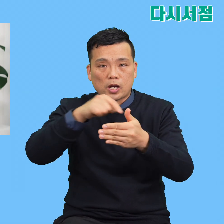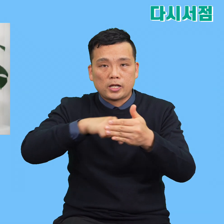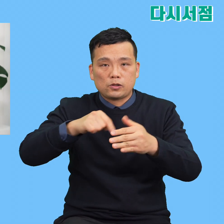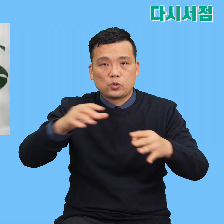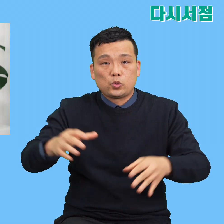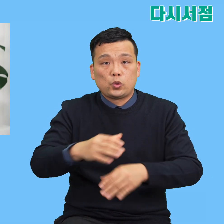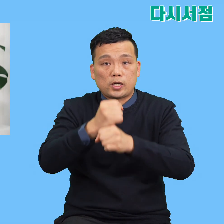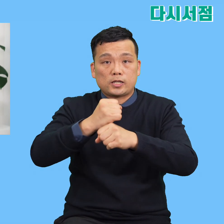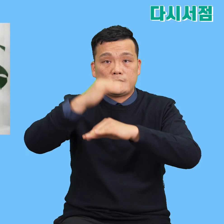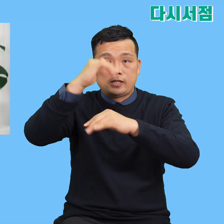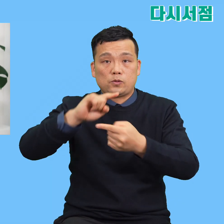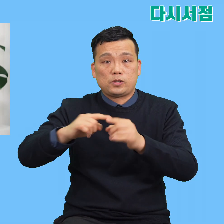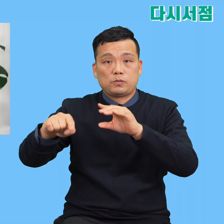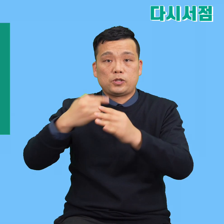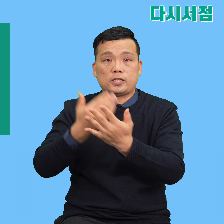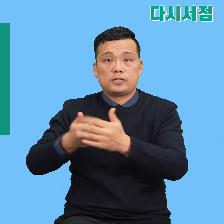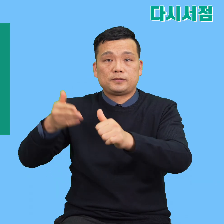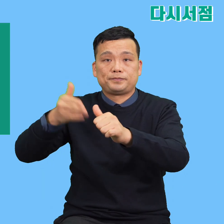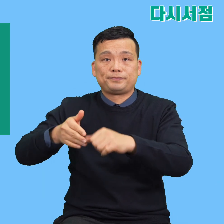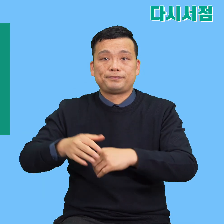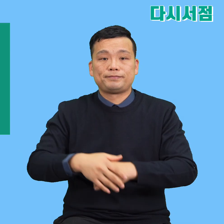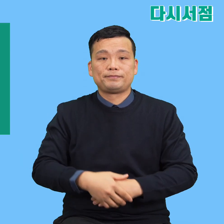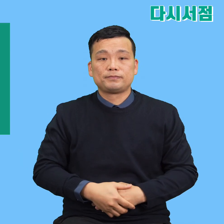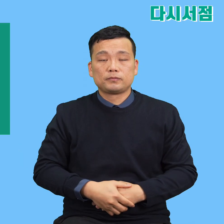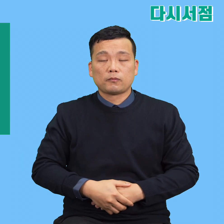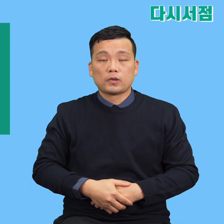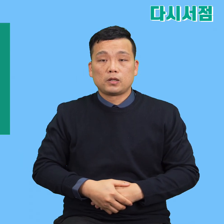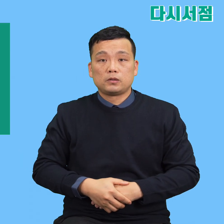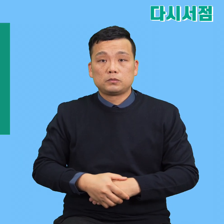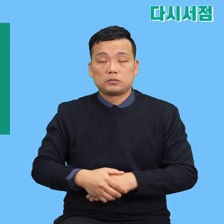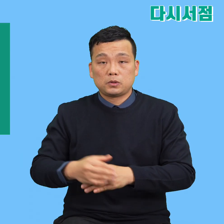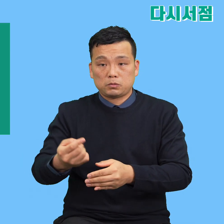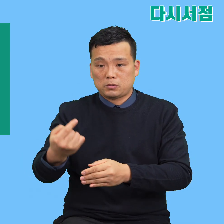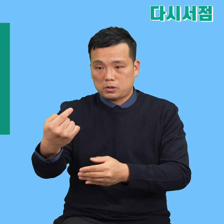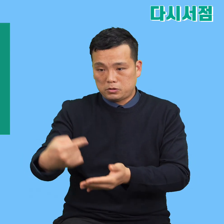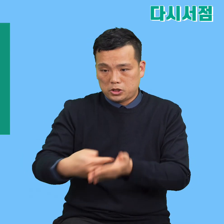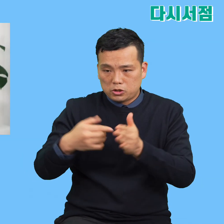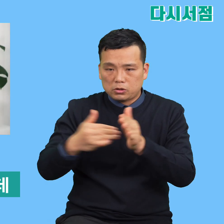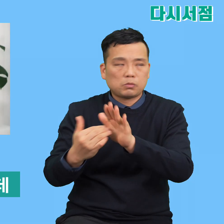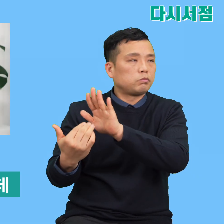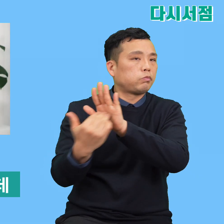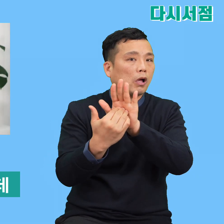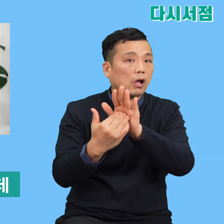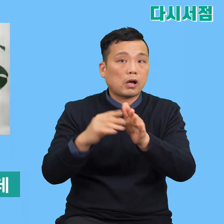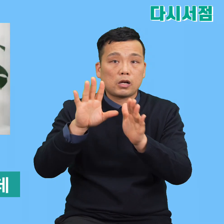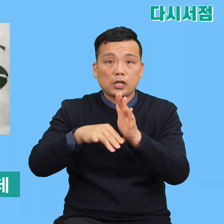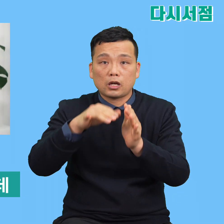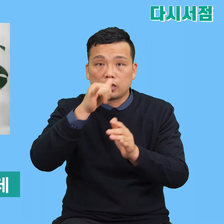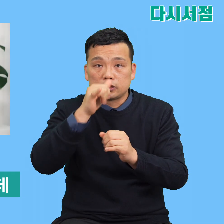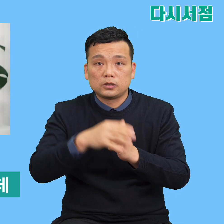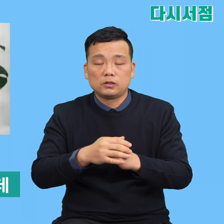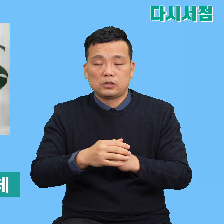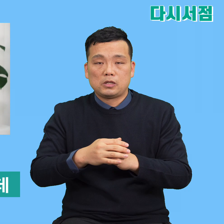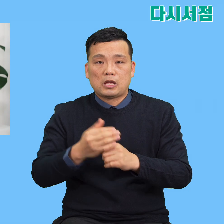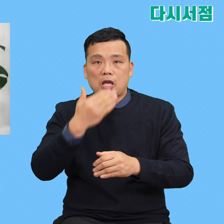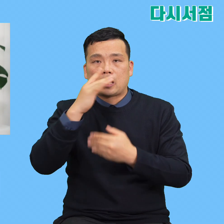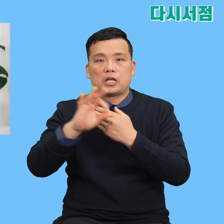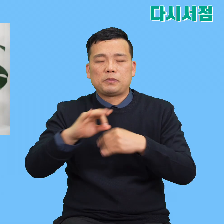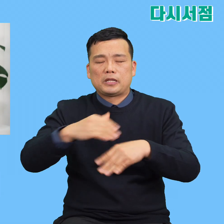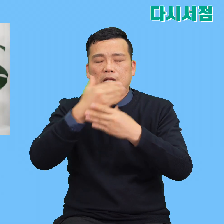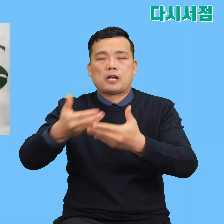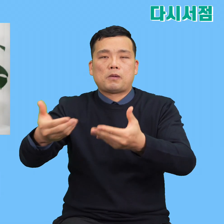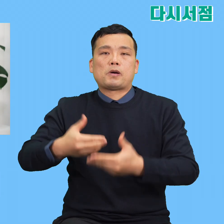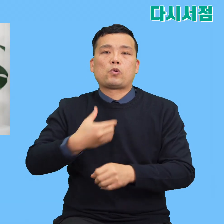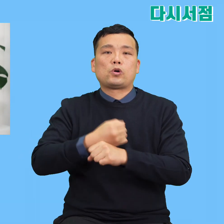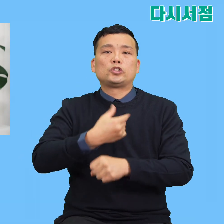책인지 정도. 입고를 거절당하는 경우도 있나요? 저는 원래는 다 받고 싶은데 그건 이제